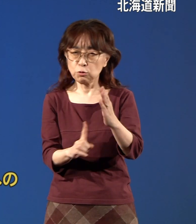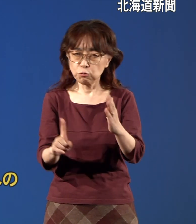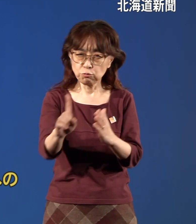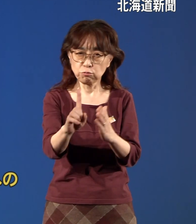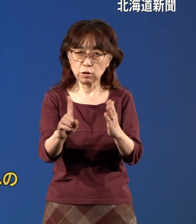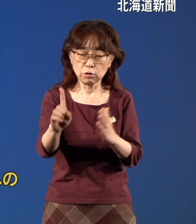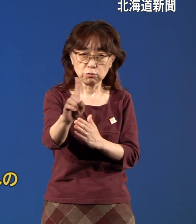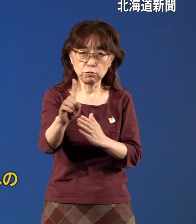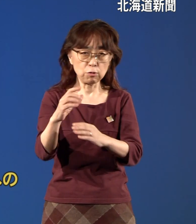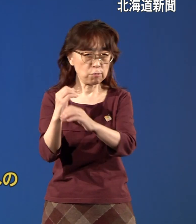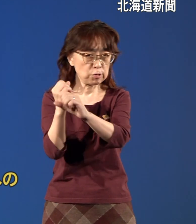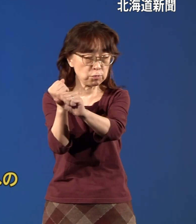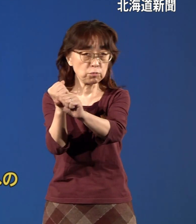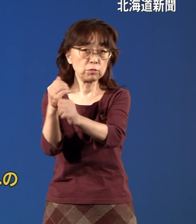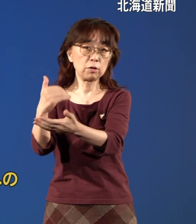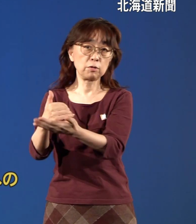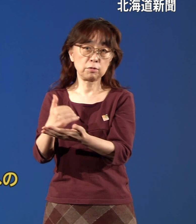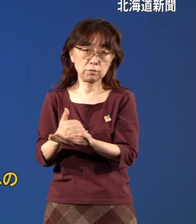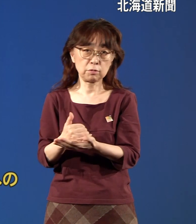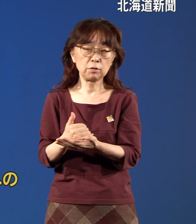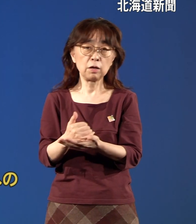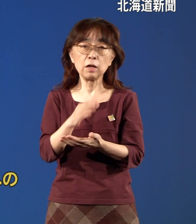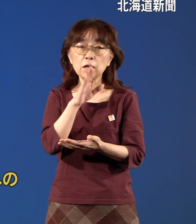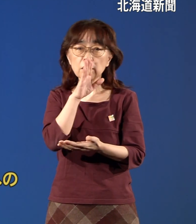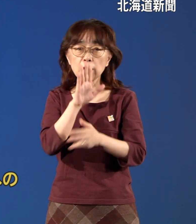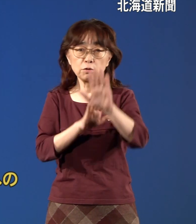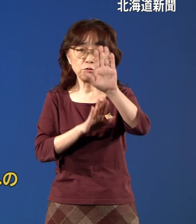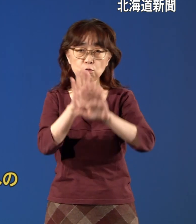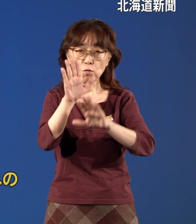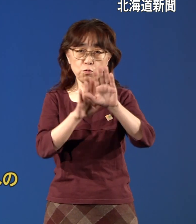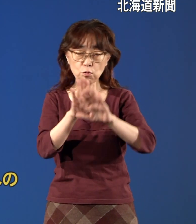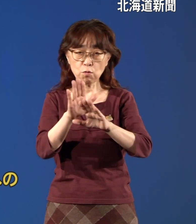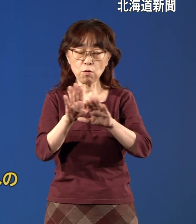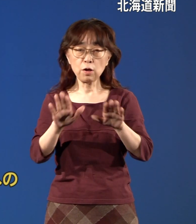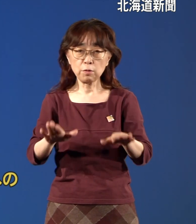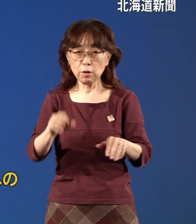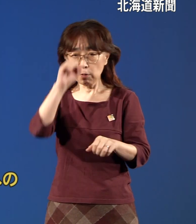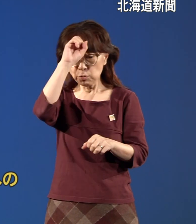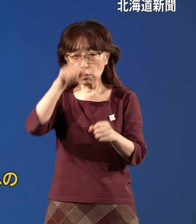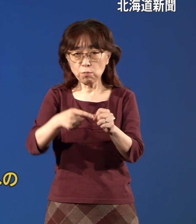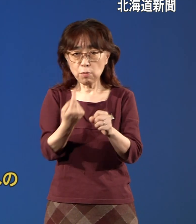くと。でもその場合、その今は現状行われているその疫学調査なんかを、